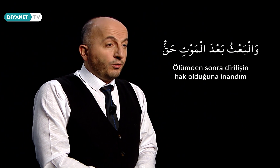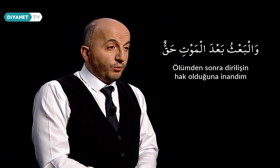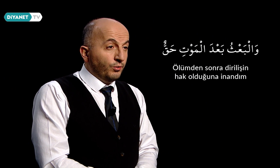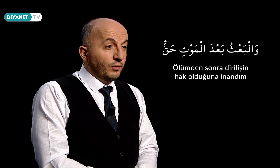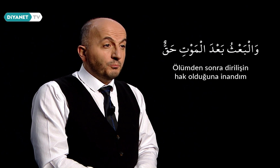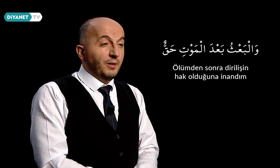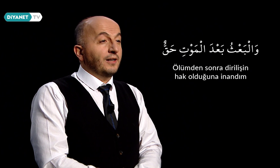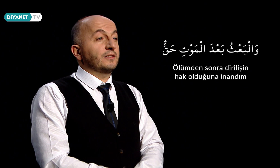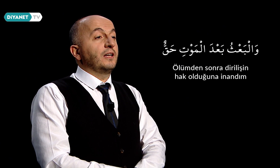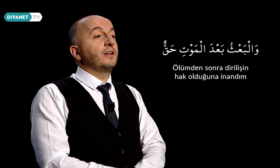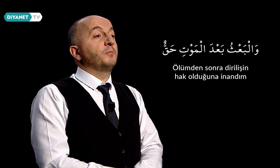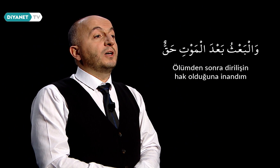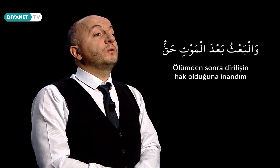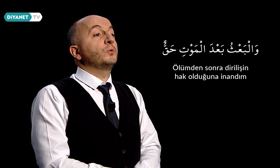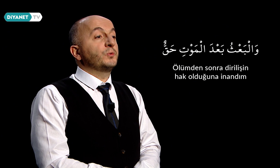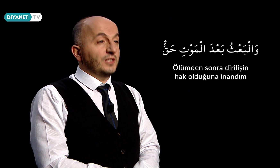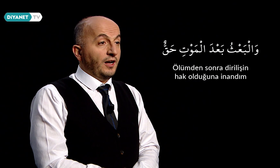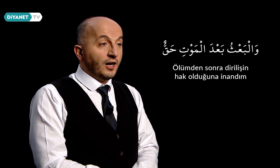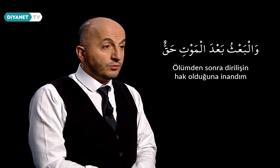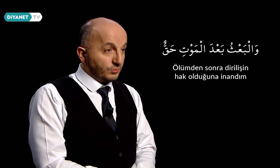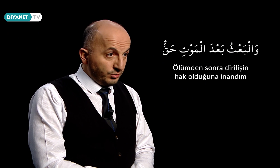وَالْبَعْثُ بَعْدَ الْمَوْتِ حَقٌّ.